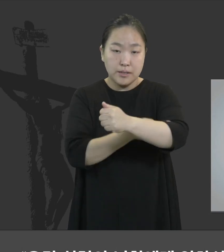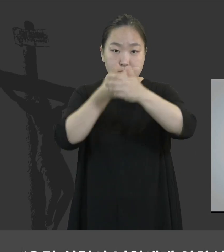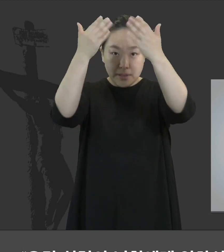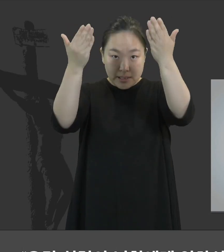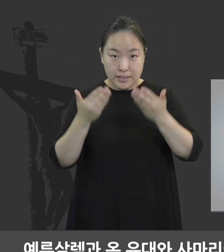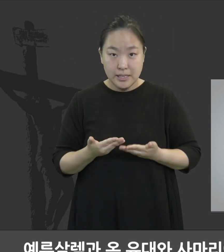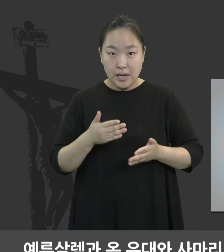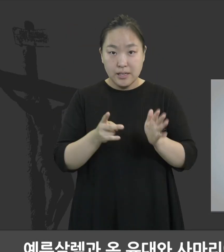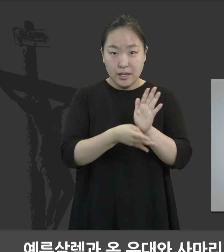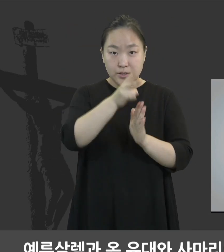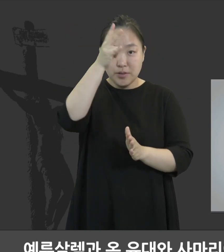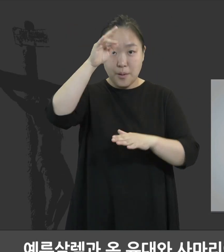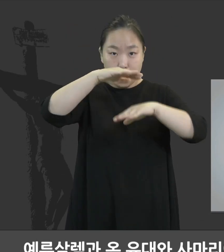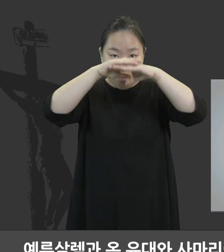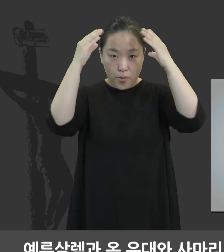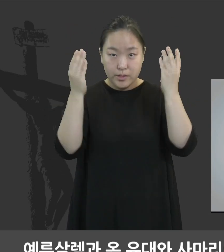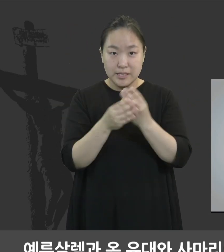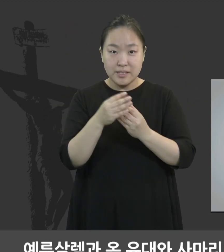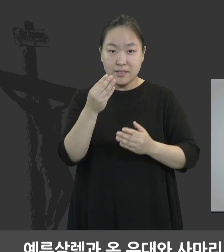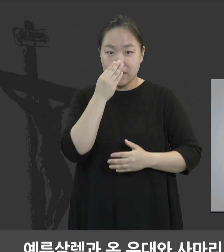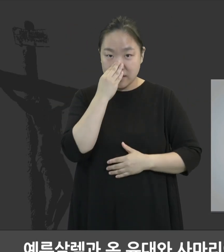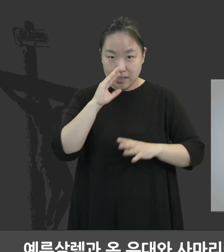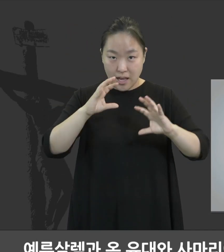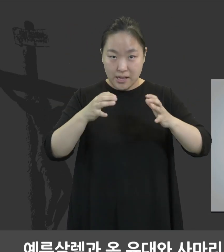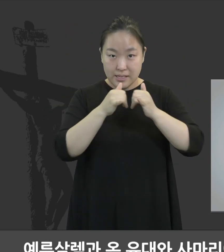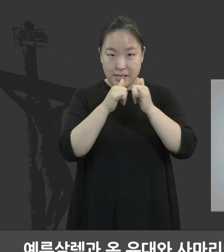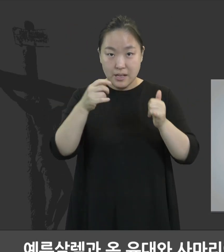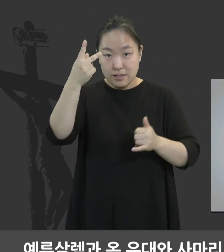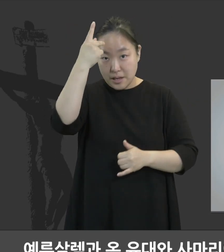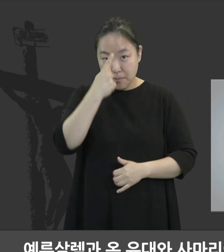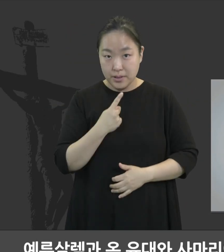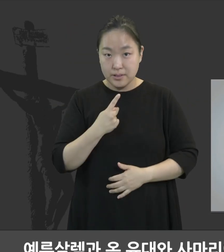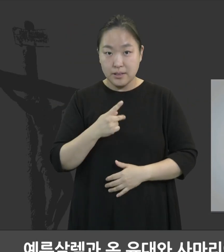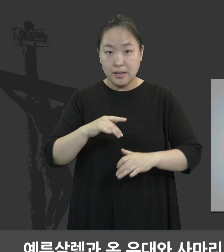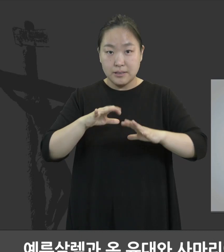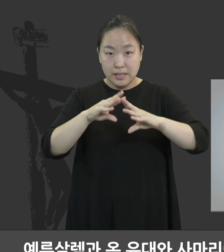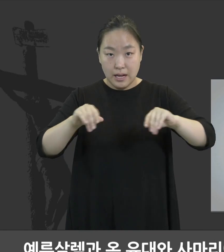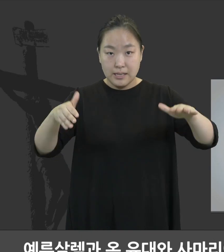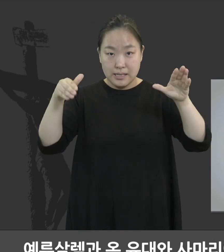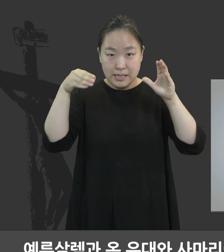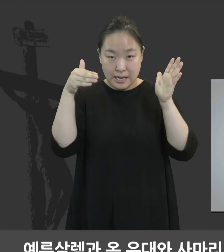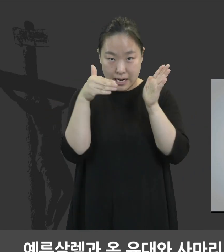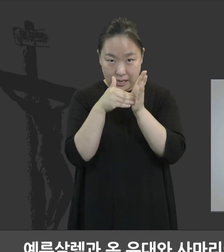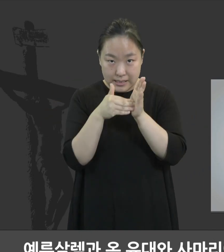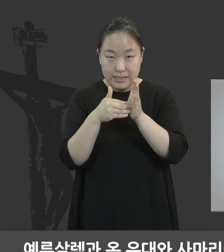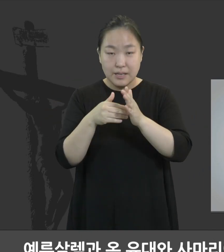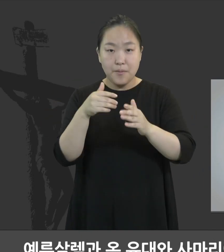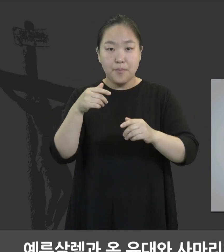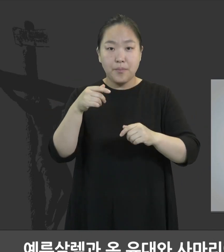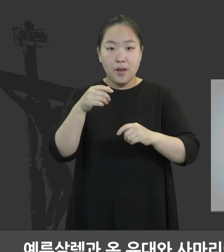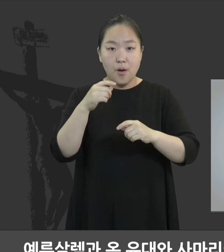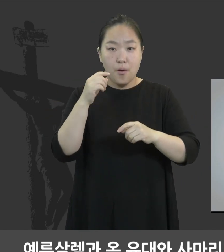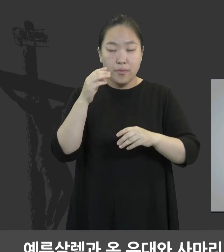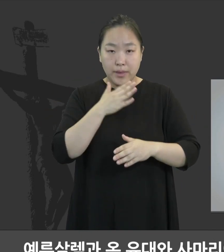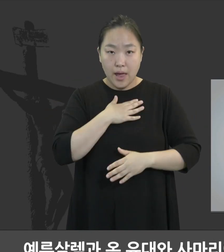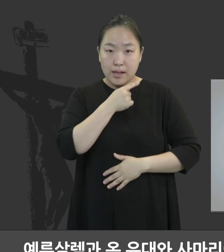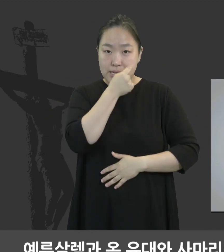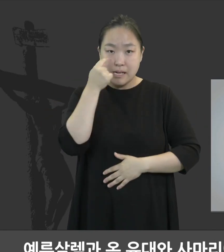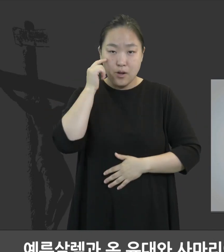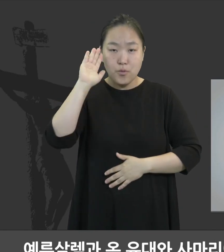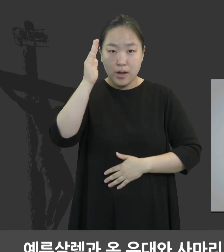받고 예루살렘과 온 유대와 사마리아와 땅끝까지 이르러 내 증인이 되리라